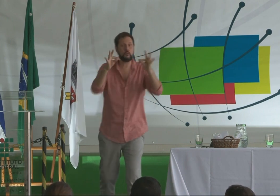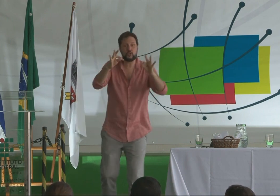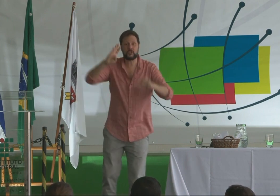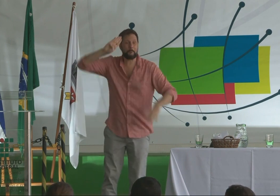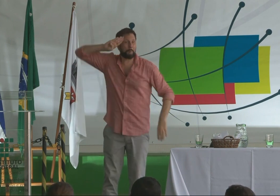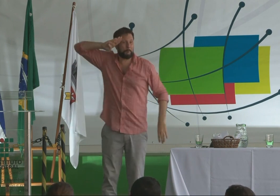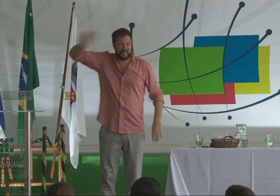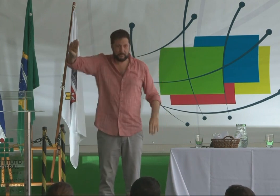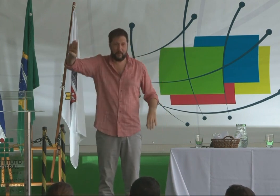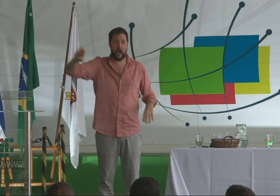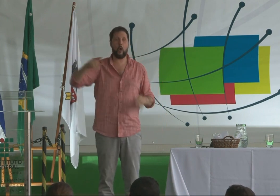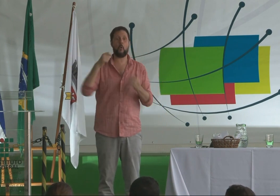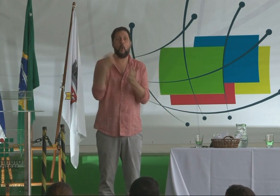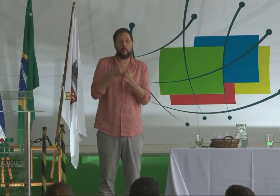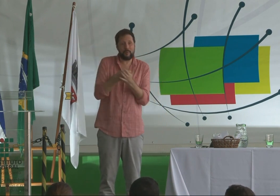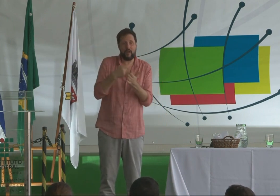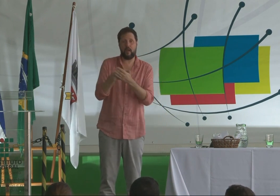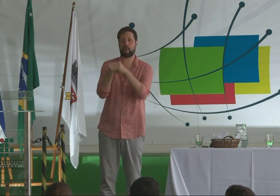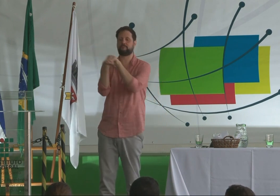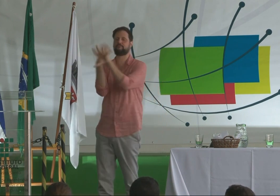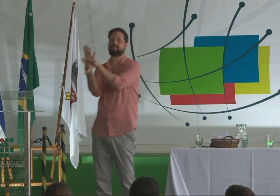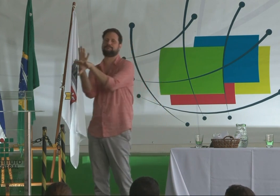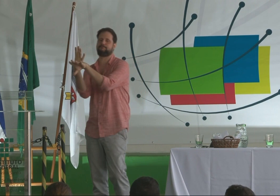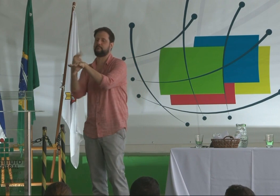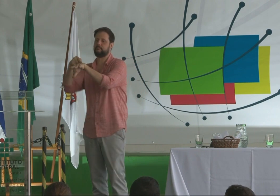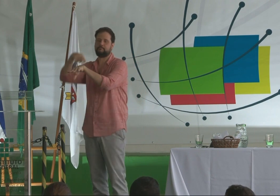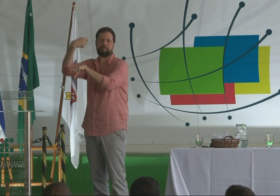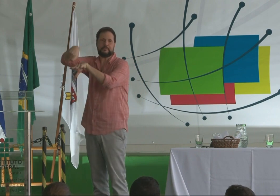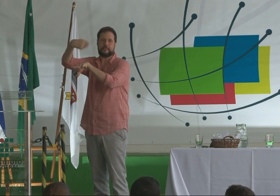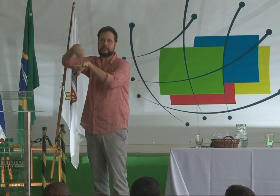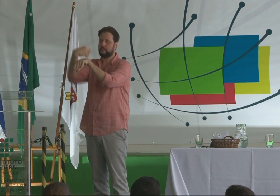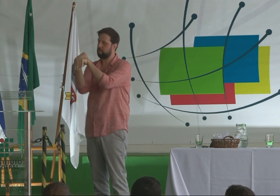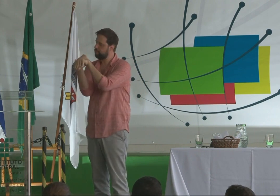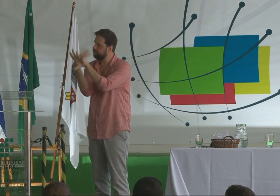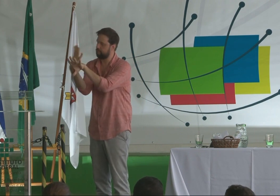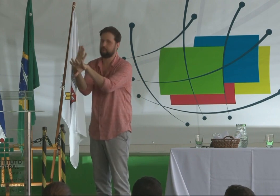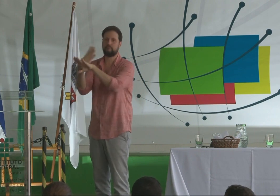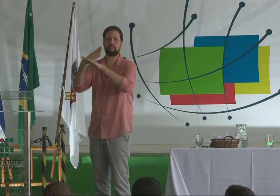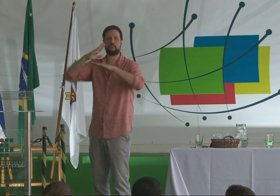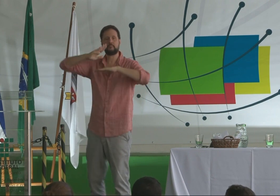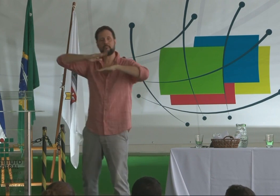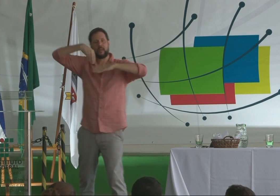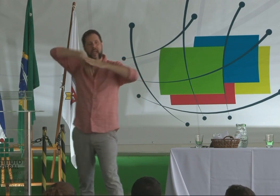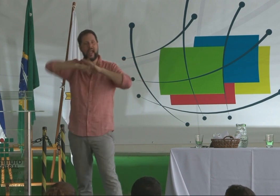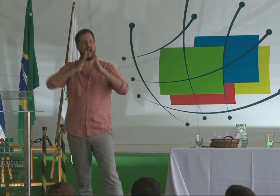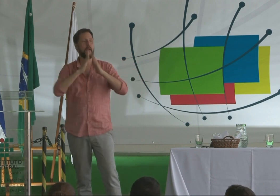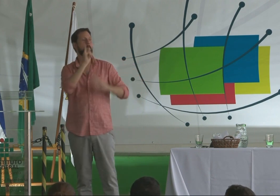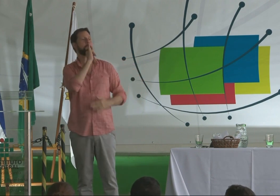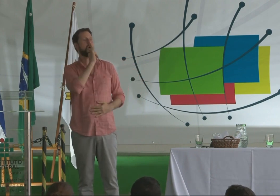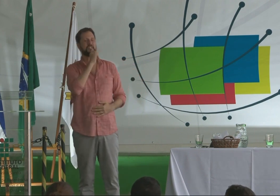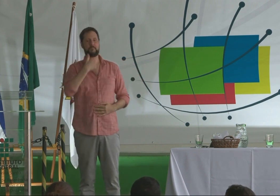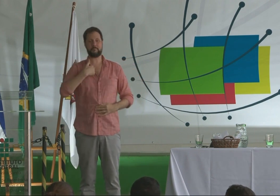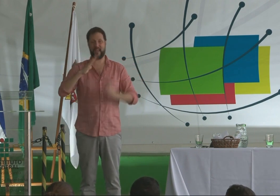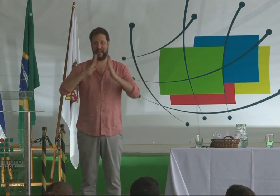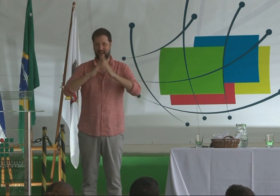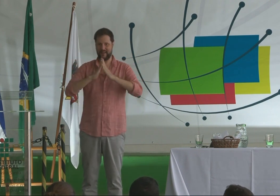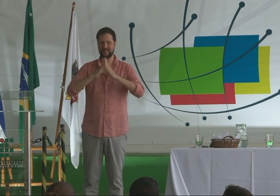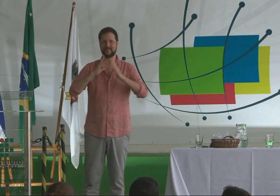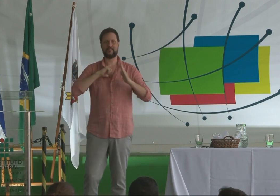exemplo. A tecnologia, principalmente, ela é uma coisa que é aplicatória para os produtos, é a questão de utilizar videoconferência para a